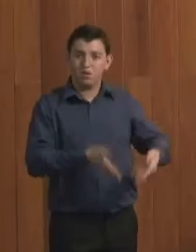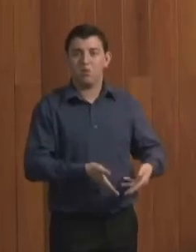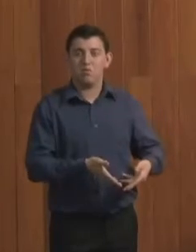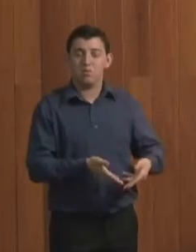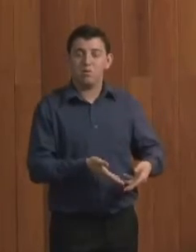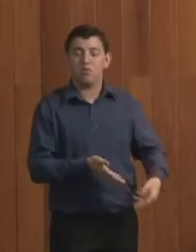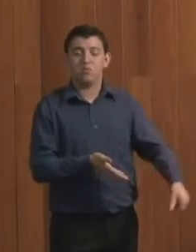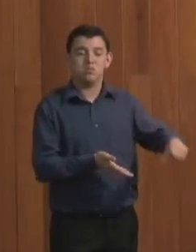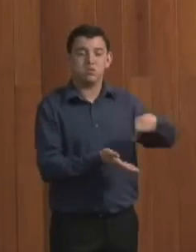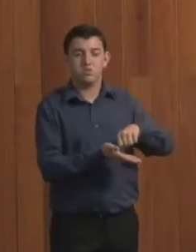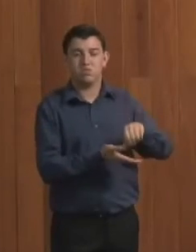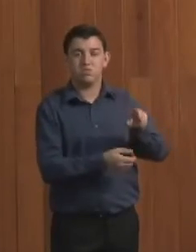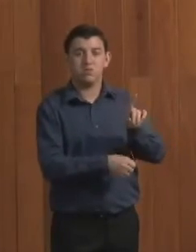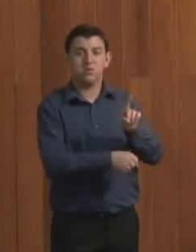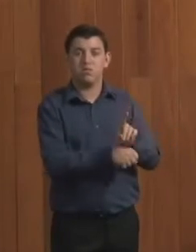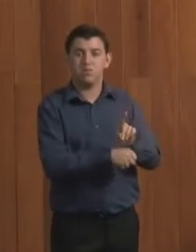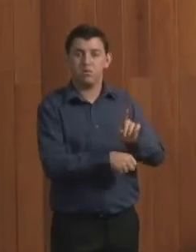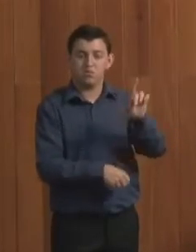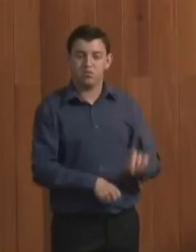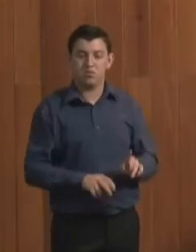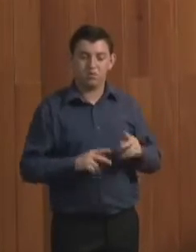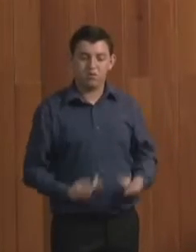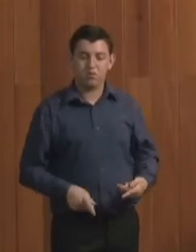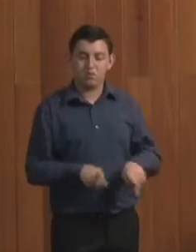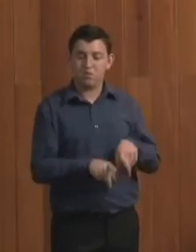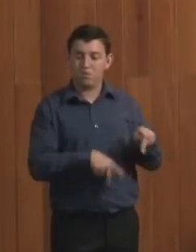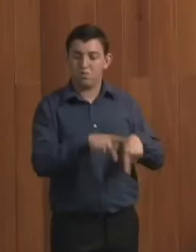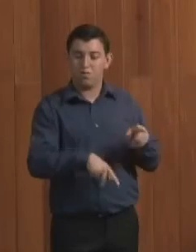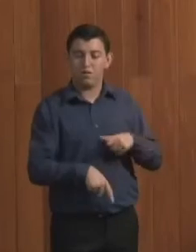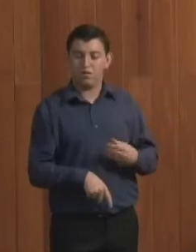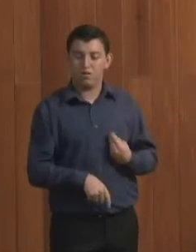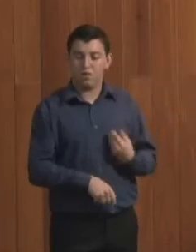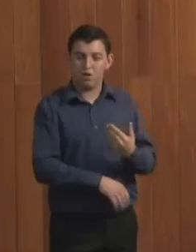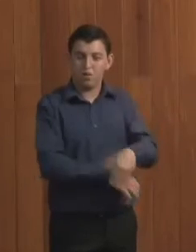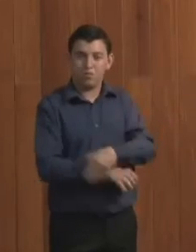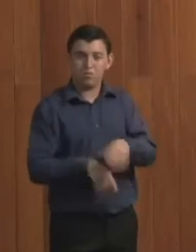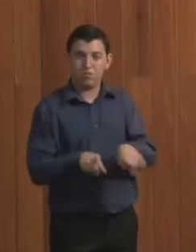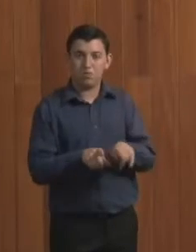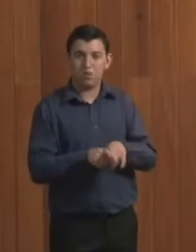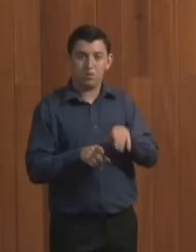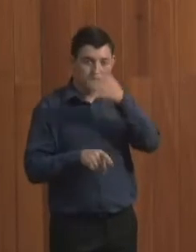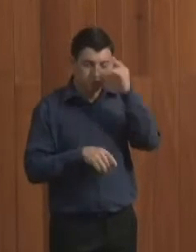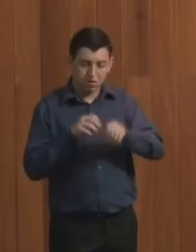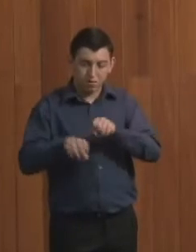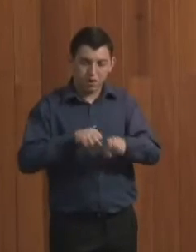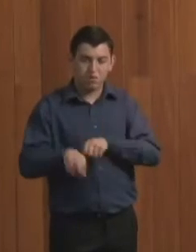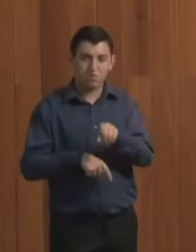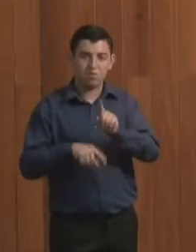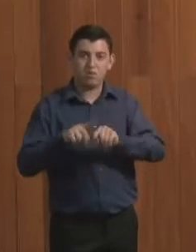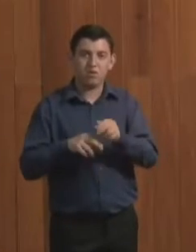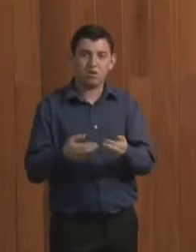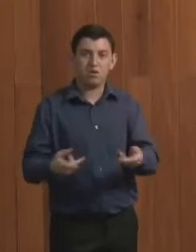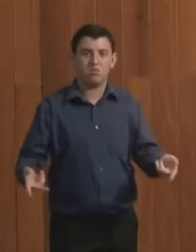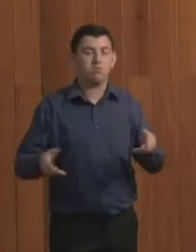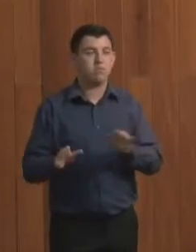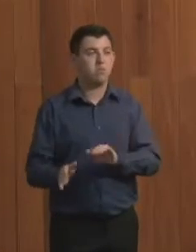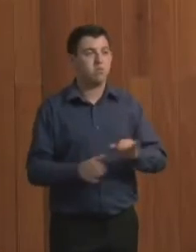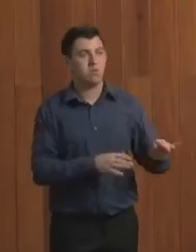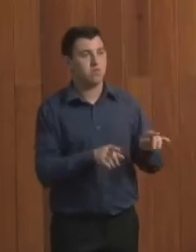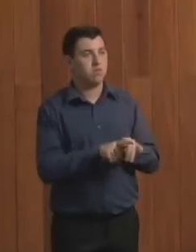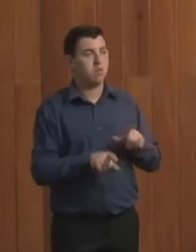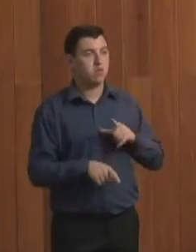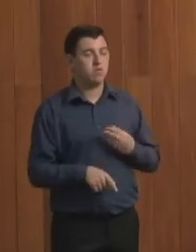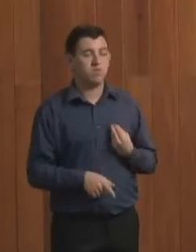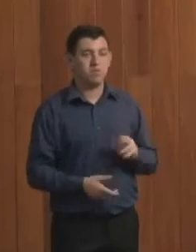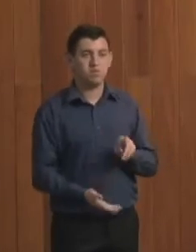dos Direitos Humanos, da População em Situação de Rua e Catadores de Materiais Recicláveis, e atuo lá no estado do Ceará.